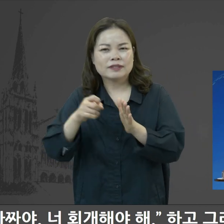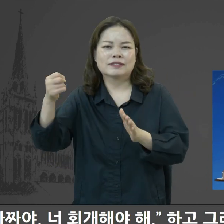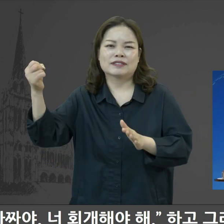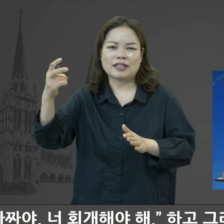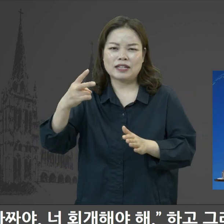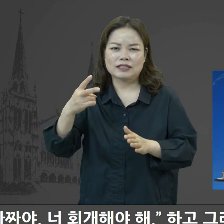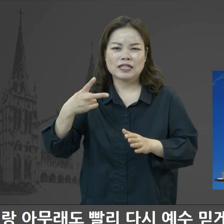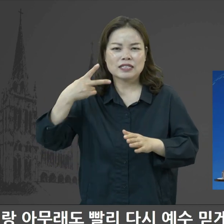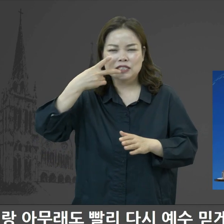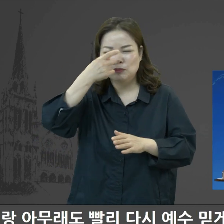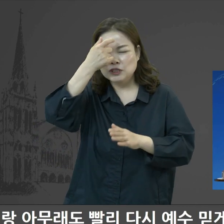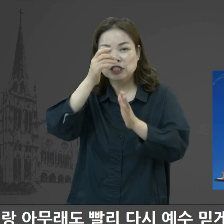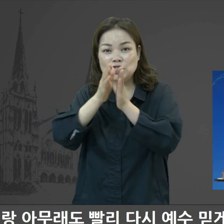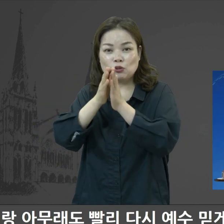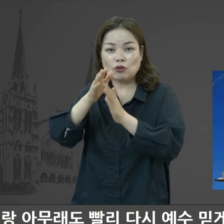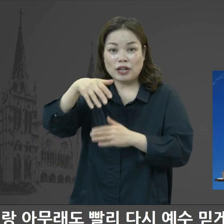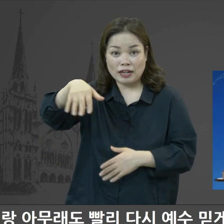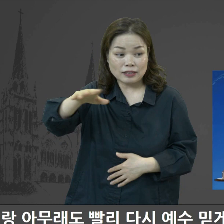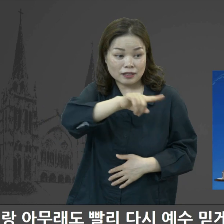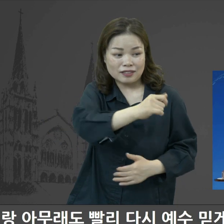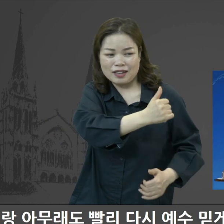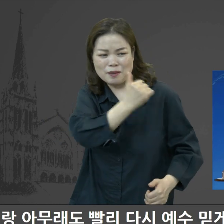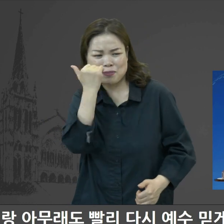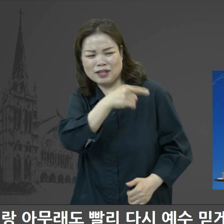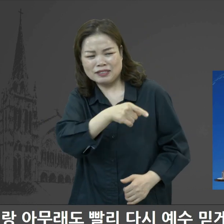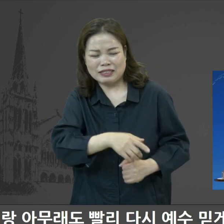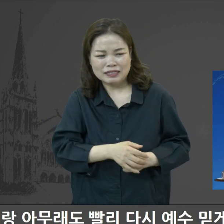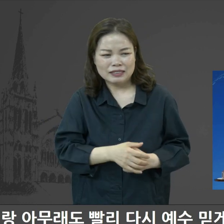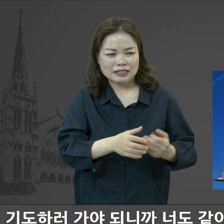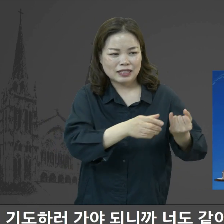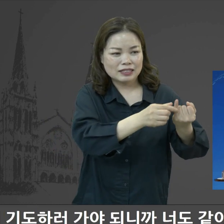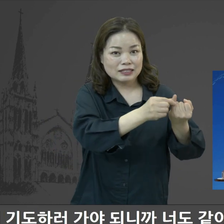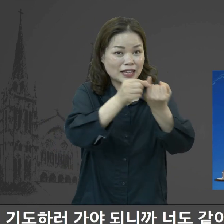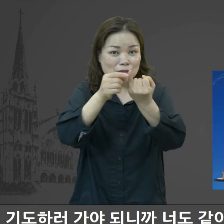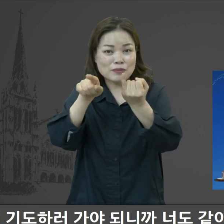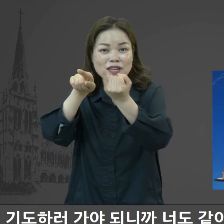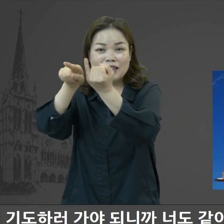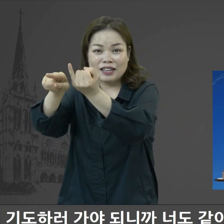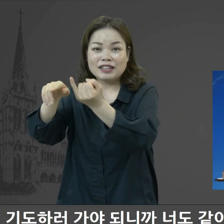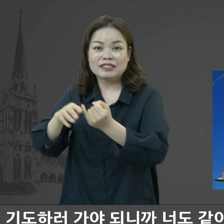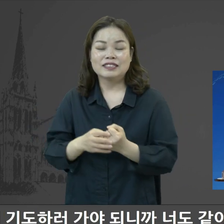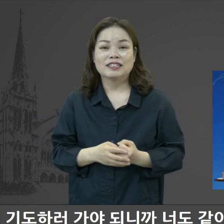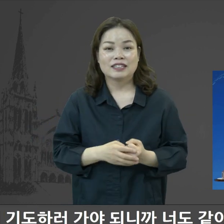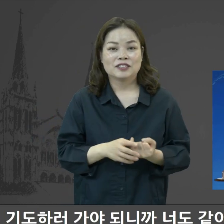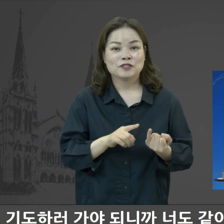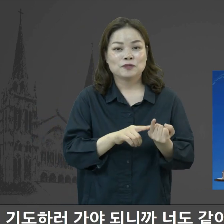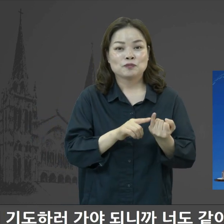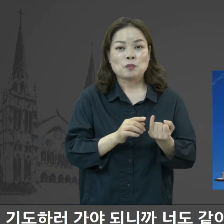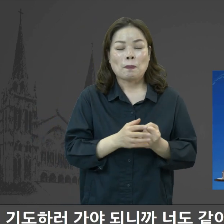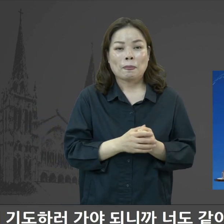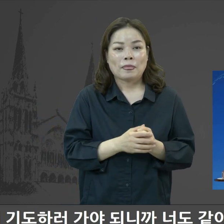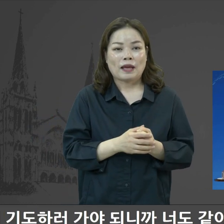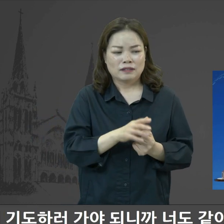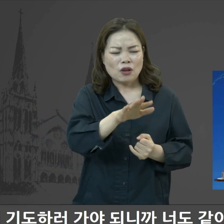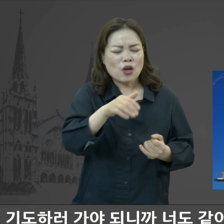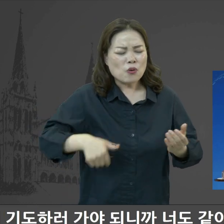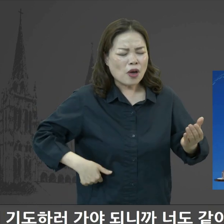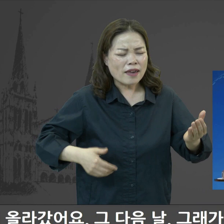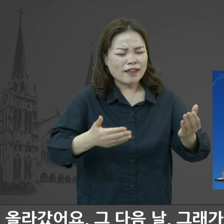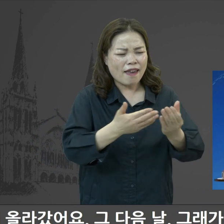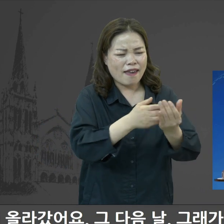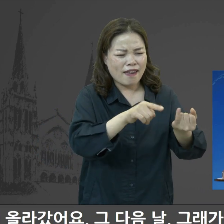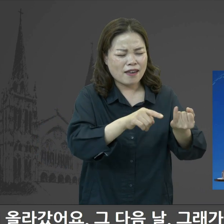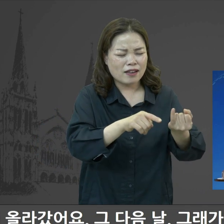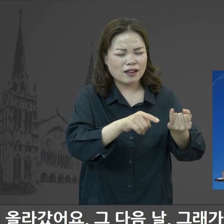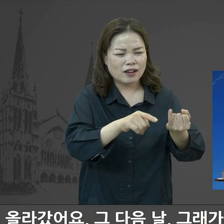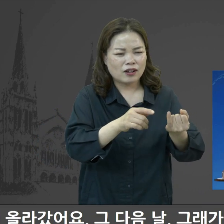다시 금식하면서 기도하러 가야 되니까 너도 같이 가자. 그래서 걔 데리고 같이 올라갔어요. 그 다음날. 그래가지고 너도 회개해라. 너도 진짜로